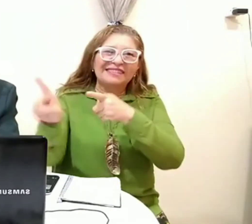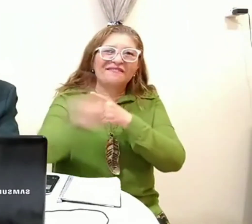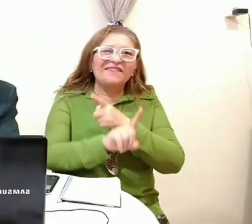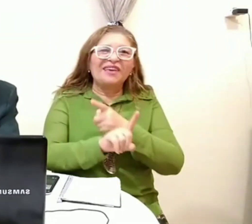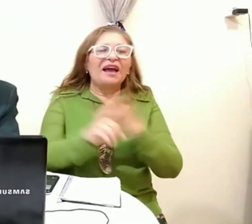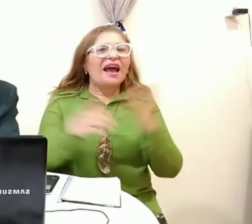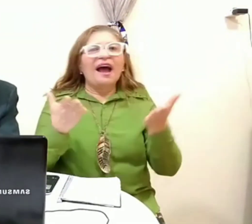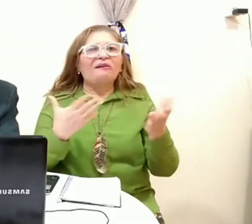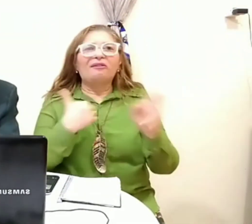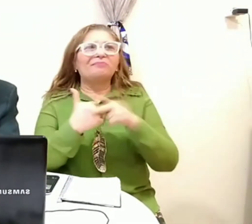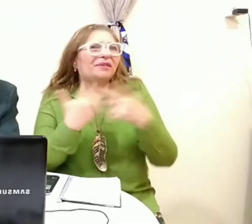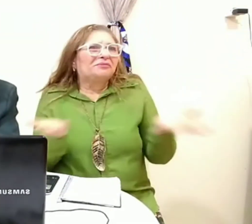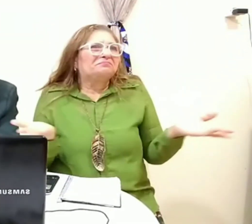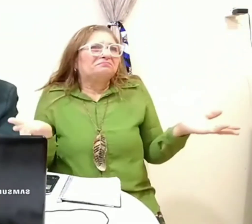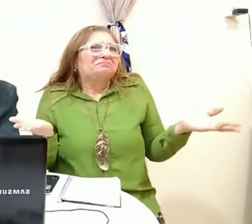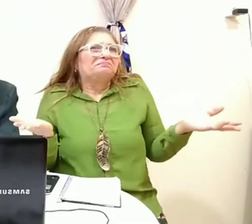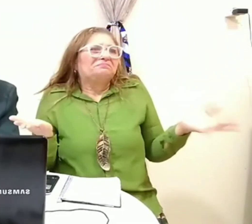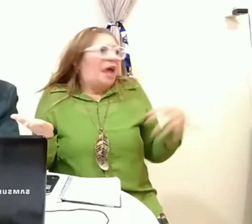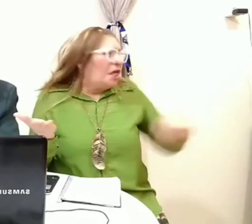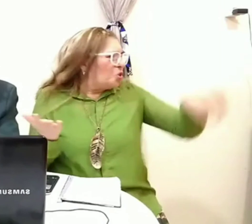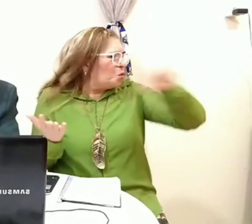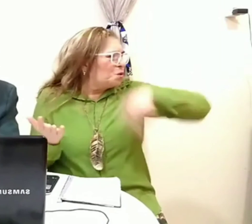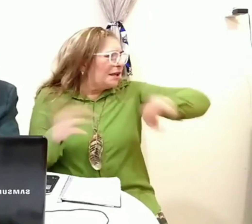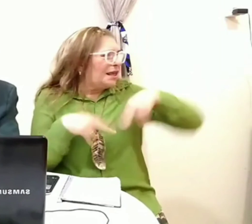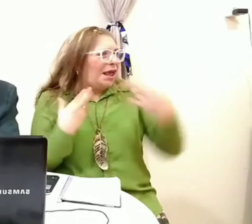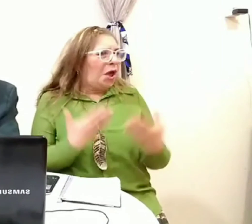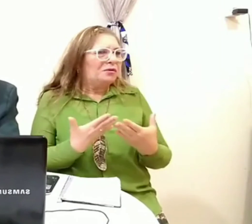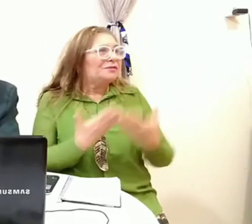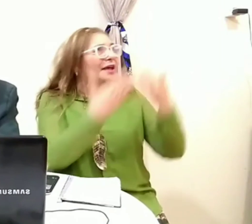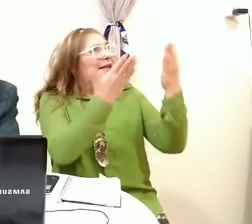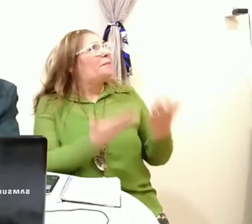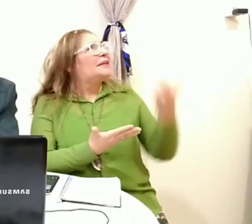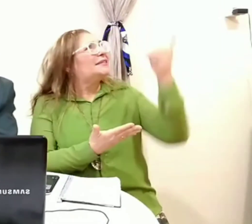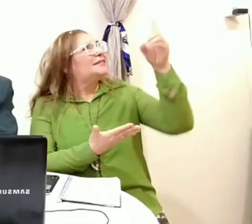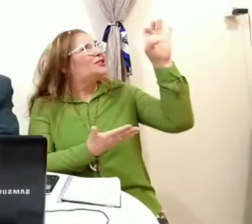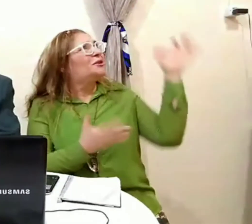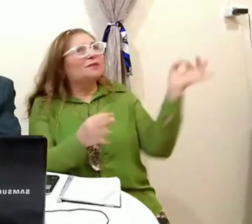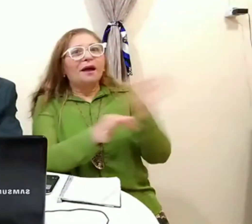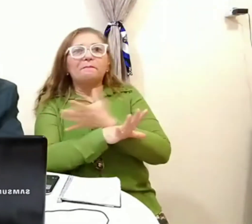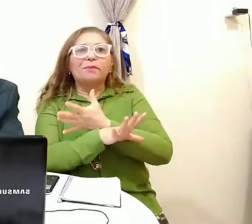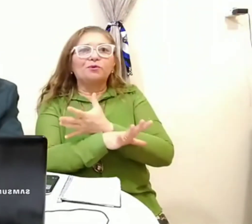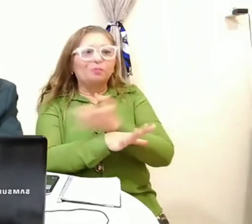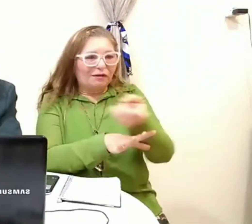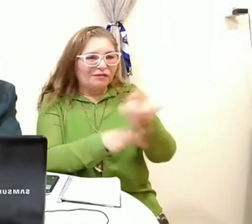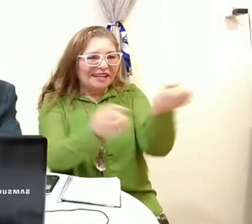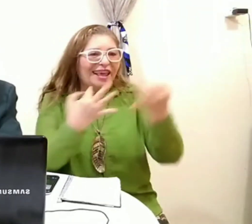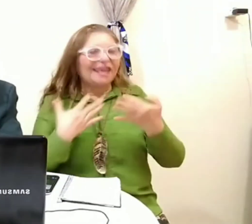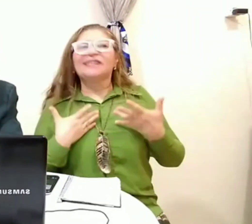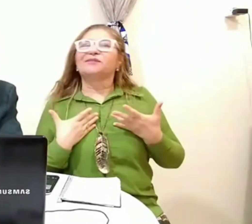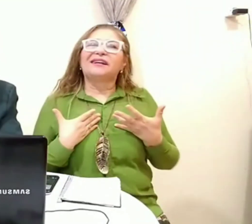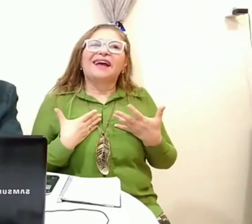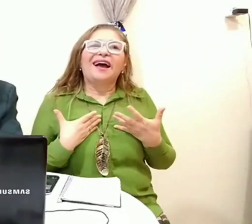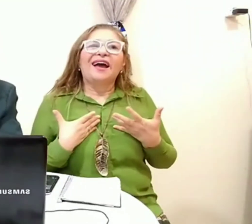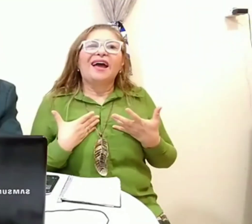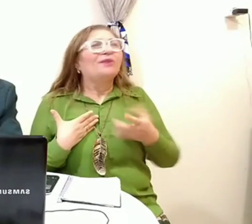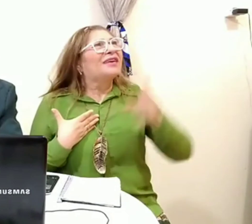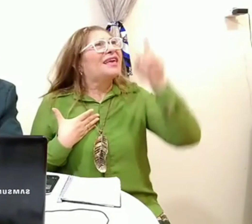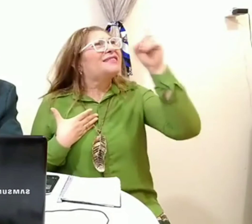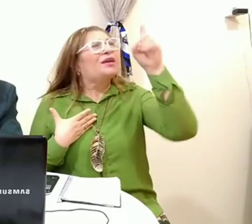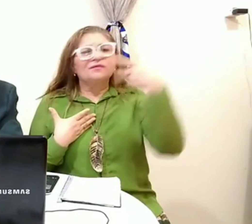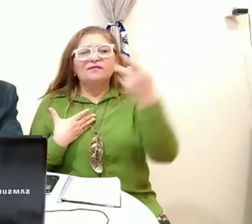Agora, Pedro, estamos todos aqui na presença de Deus, prontos para ouvir o que te foi ordenado